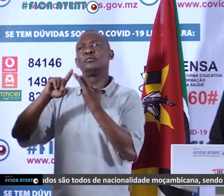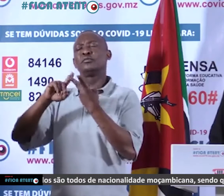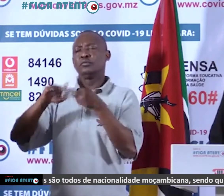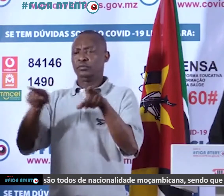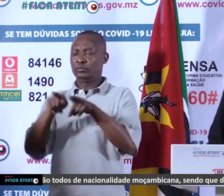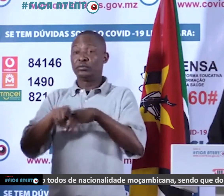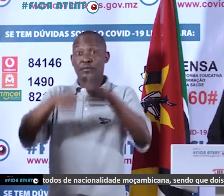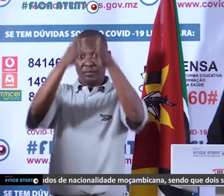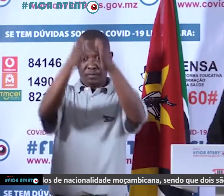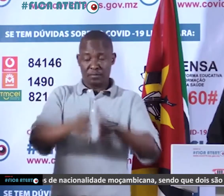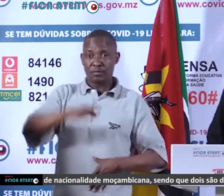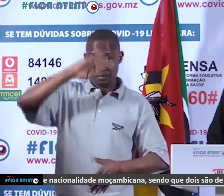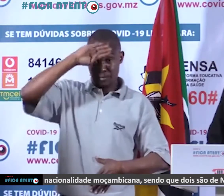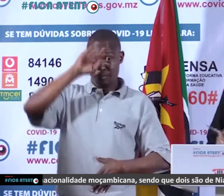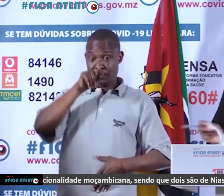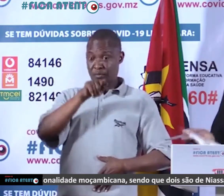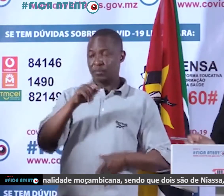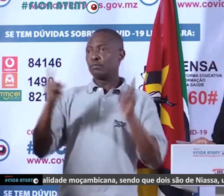positivo.